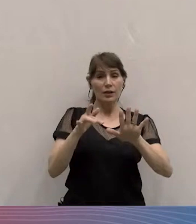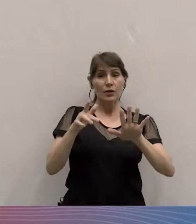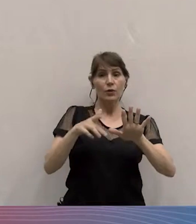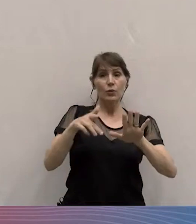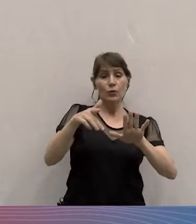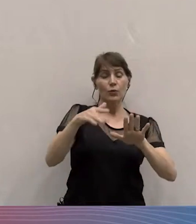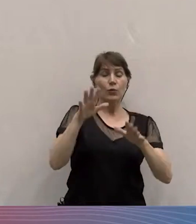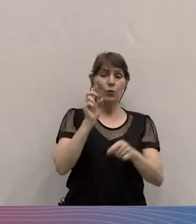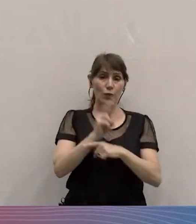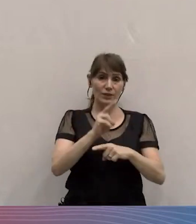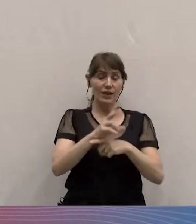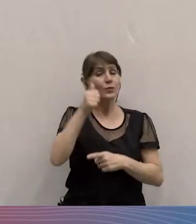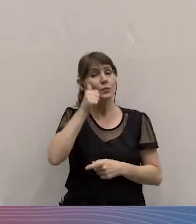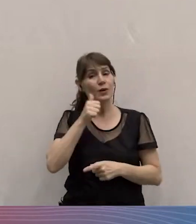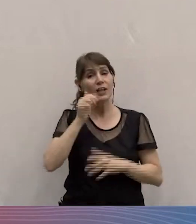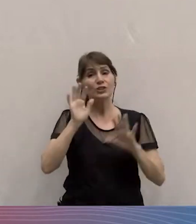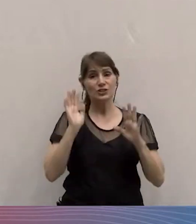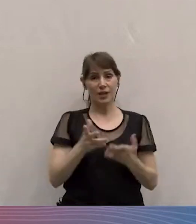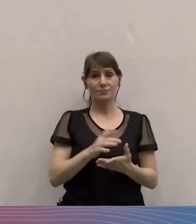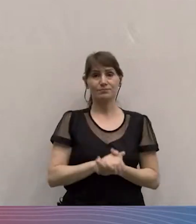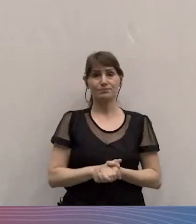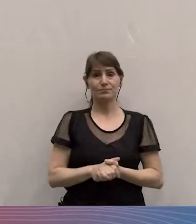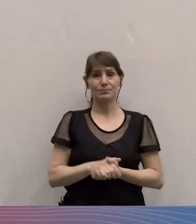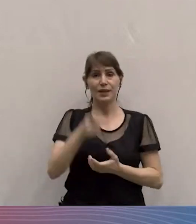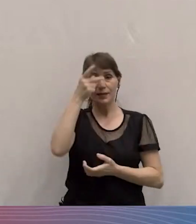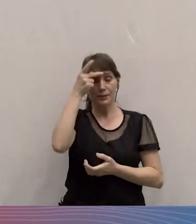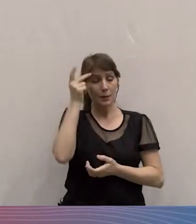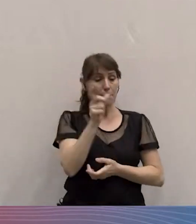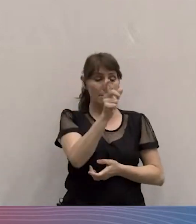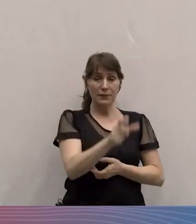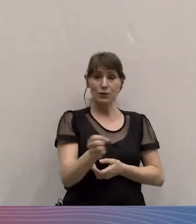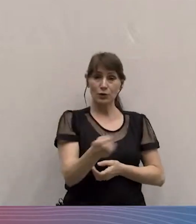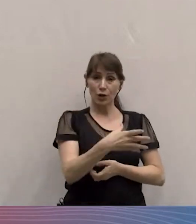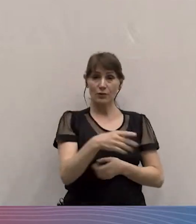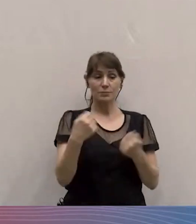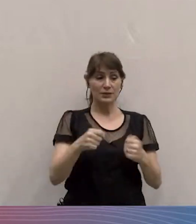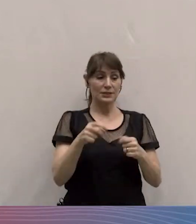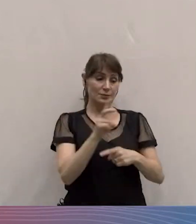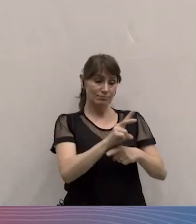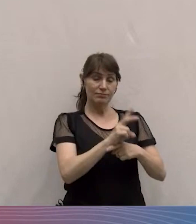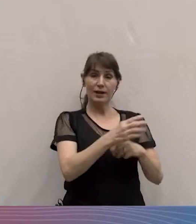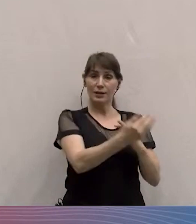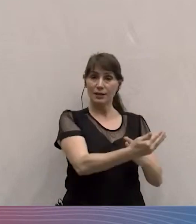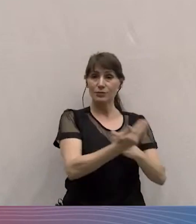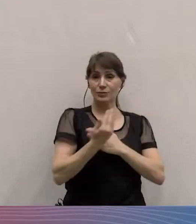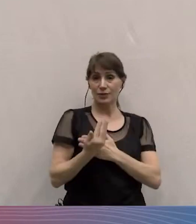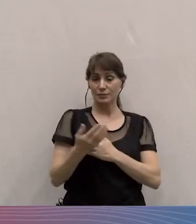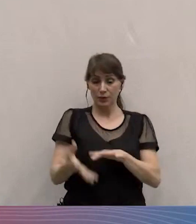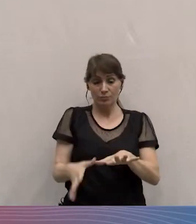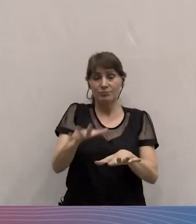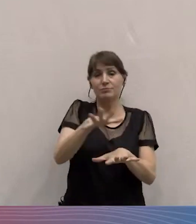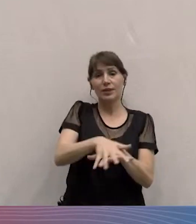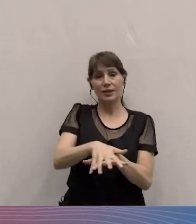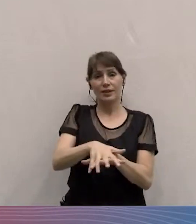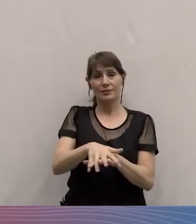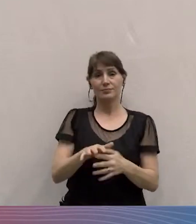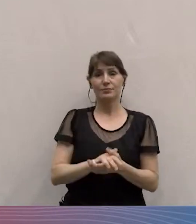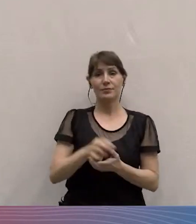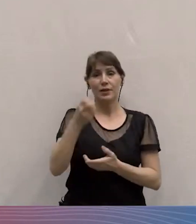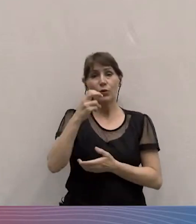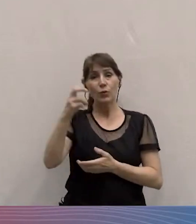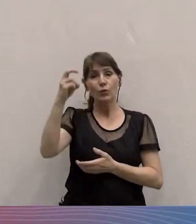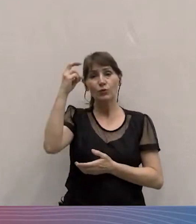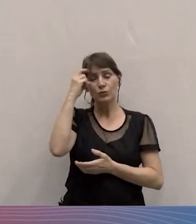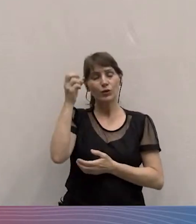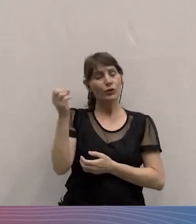cuidados. Vocês podem ter certeza, eles não têm muita dificuldade como você tinha. Eles já entram numa nova